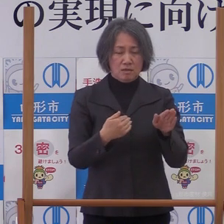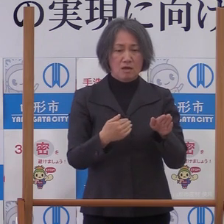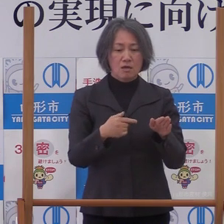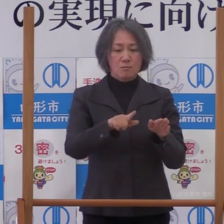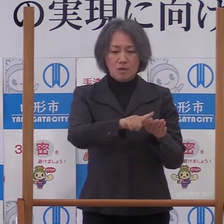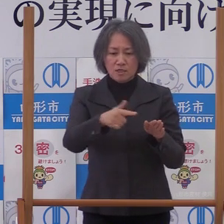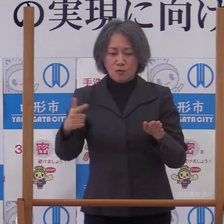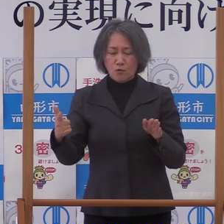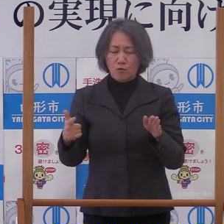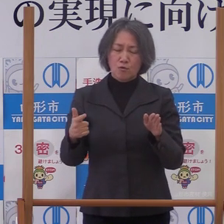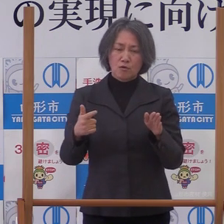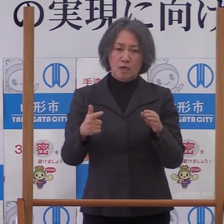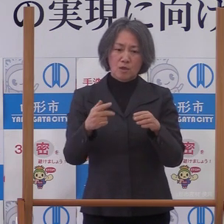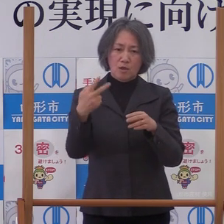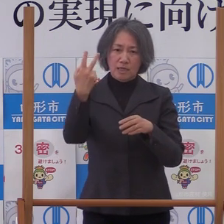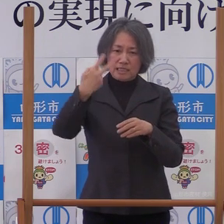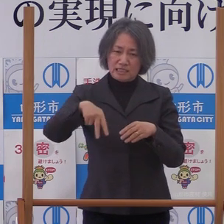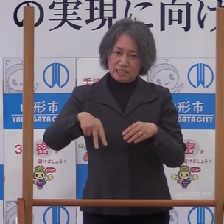せると2000